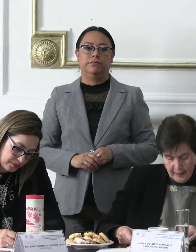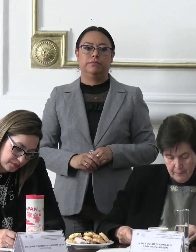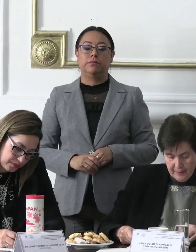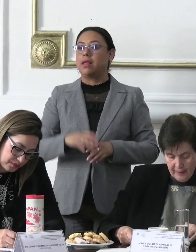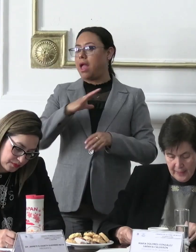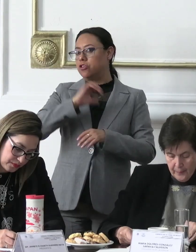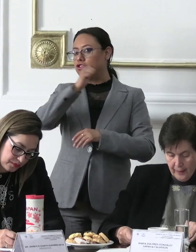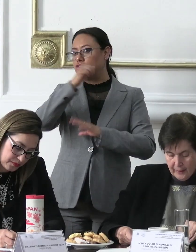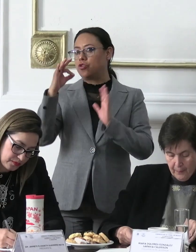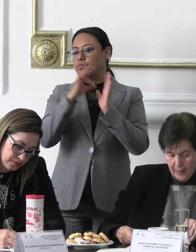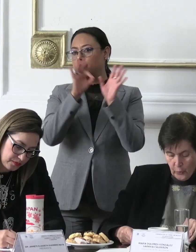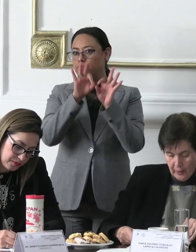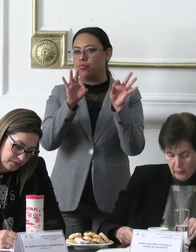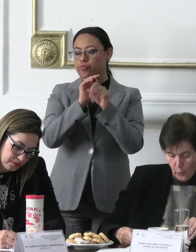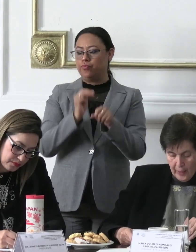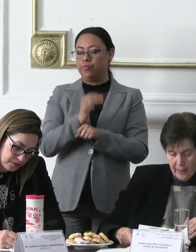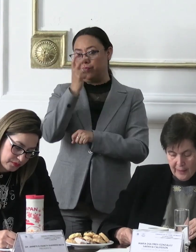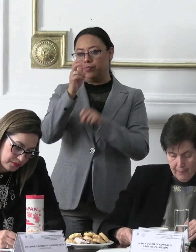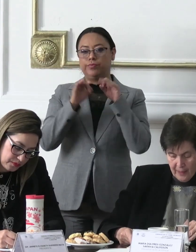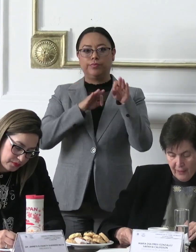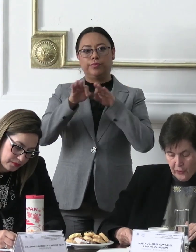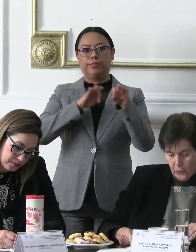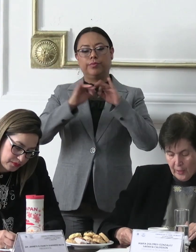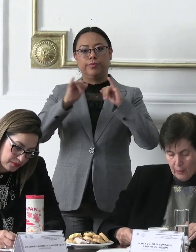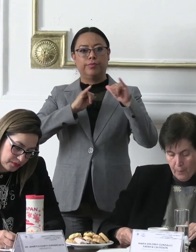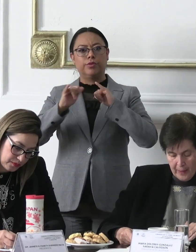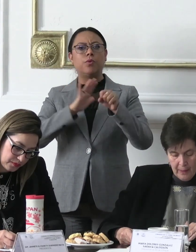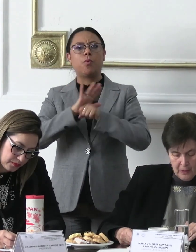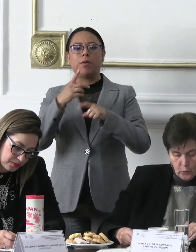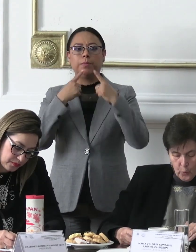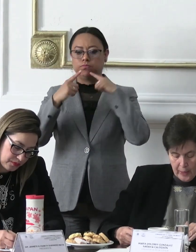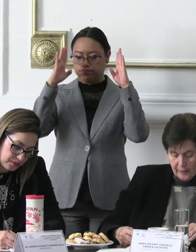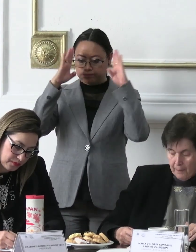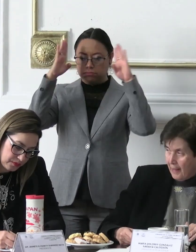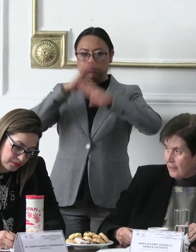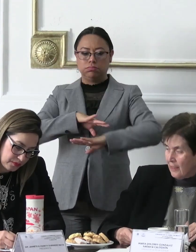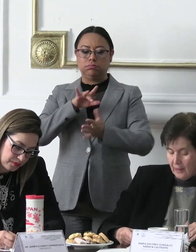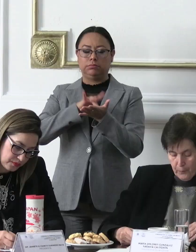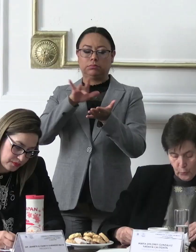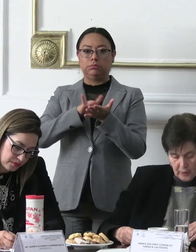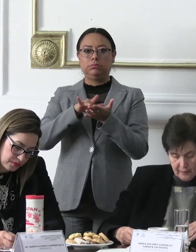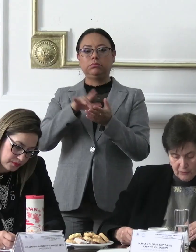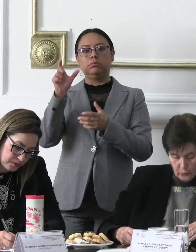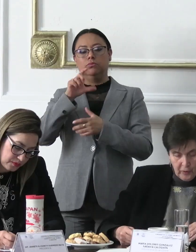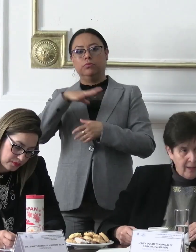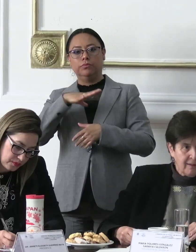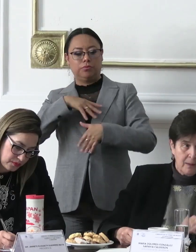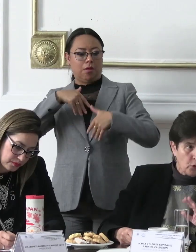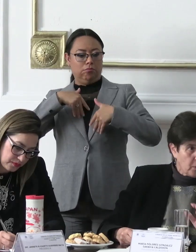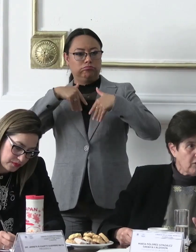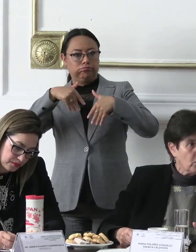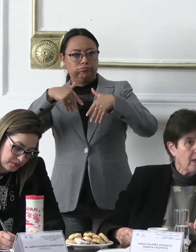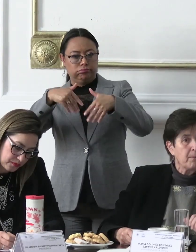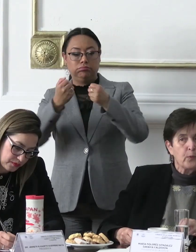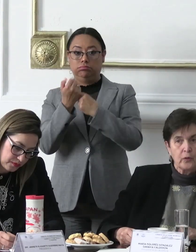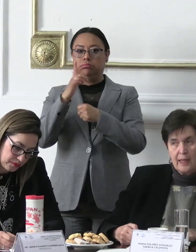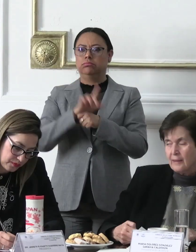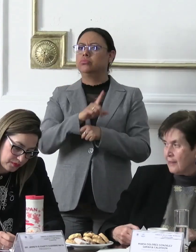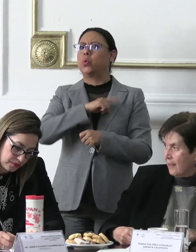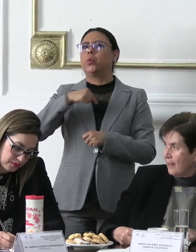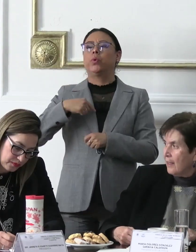Otro eje imprescindible del trabajo territorial es la mediación y el acompañamiento durante marchas y protestas sociales. Hemos visto